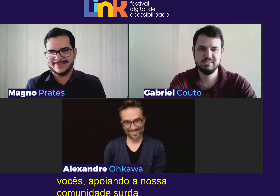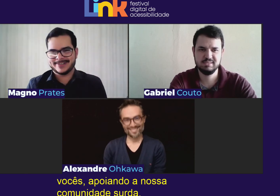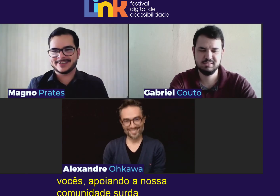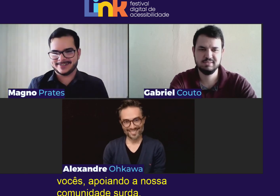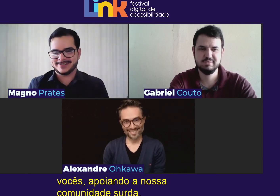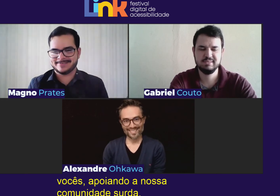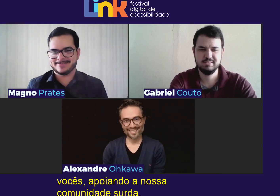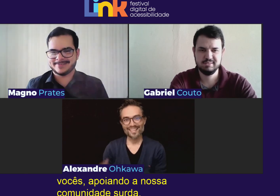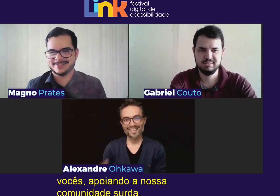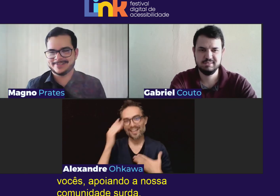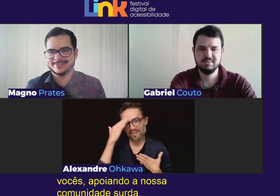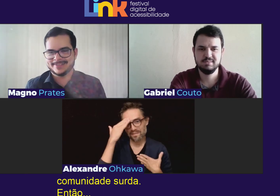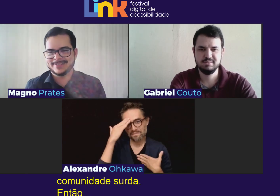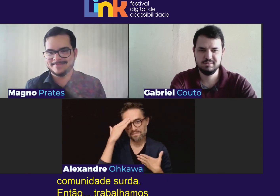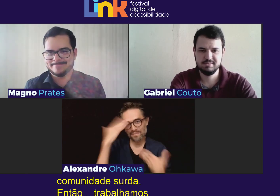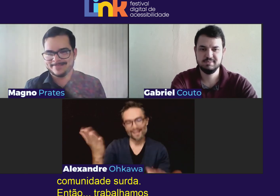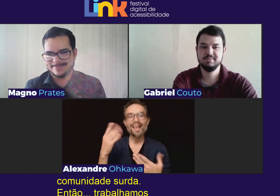trabalhamos para um mundo melhor.